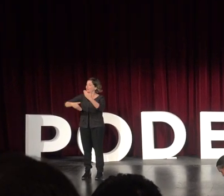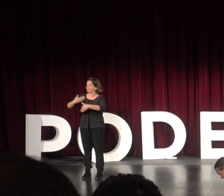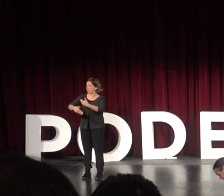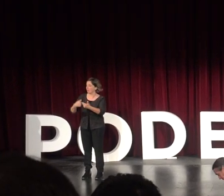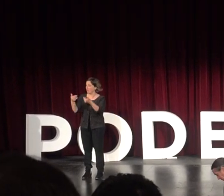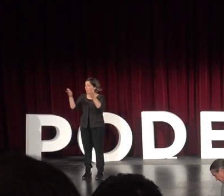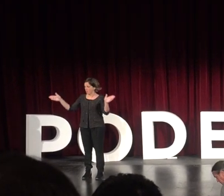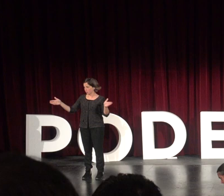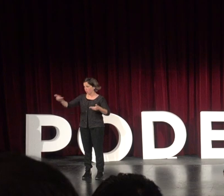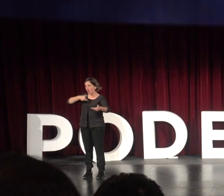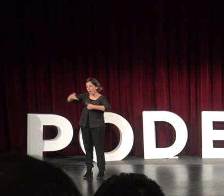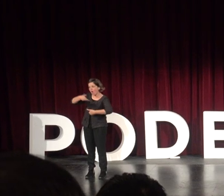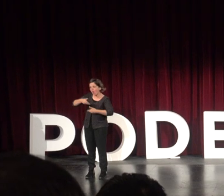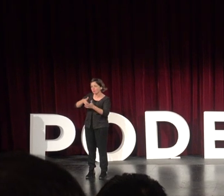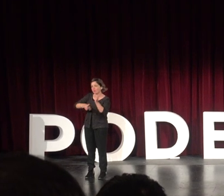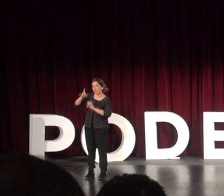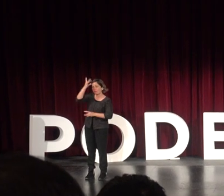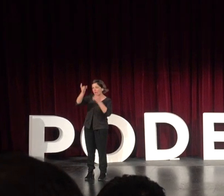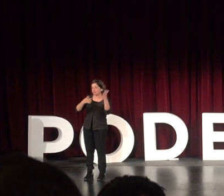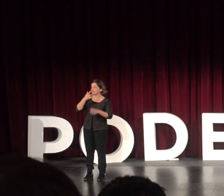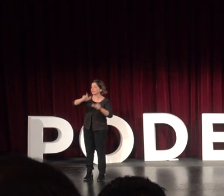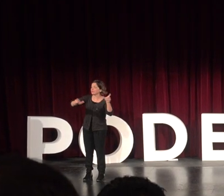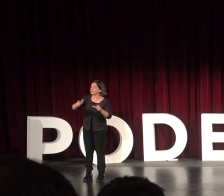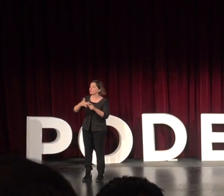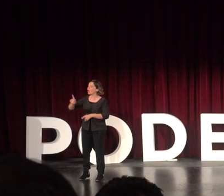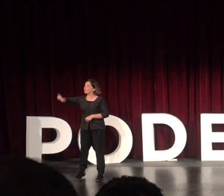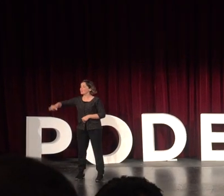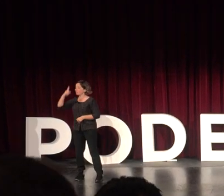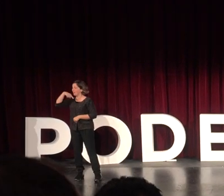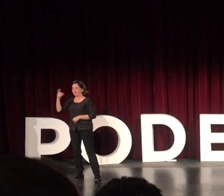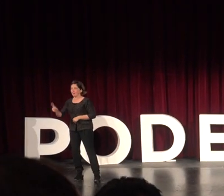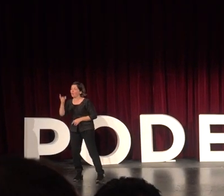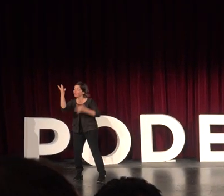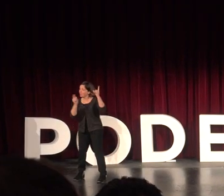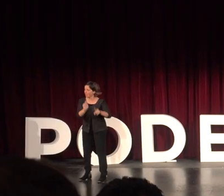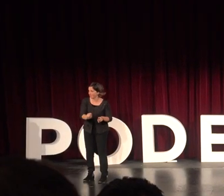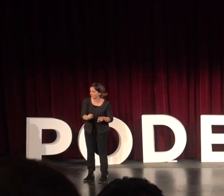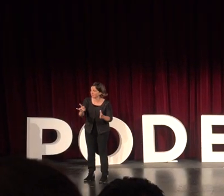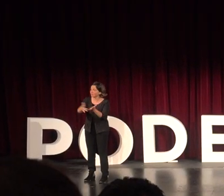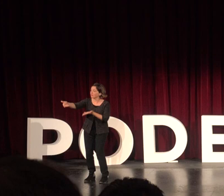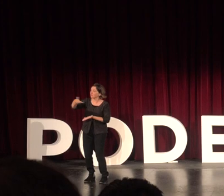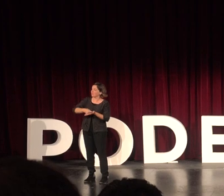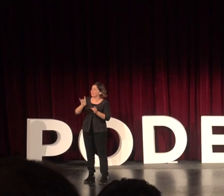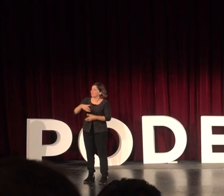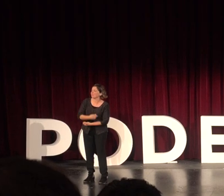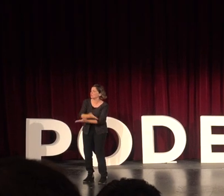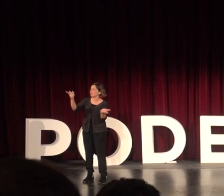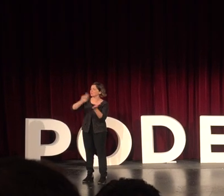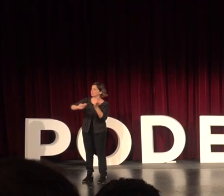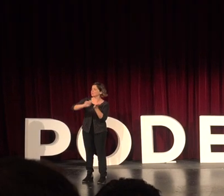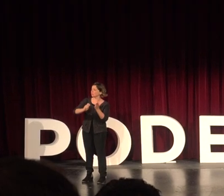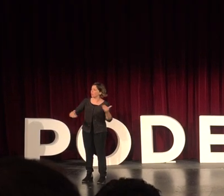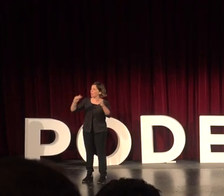y abierto, que ha primado las ideas sobre las personas. Ha podido presentar todos los inscritos